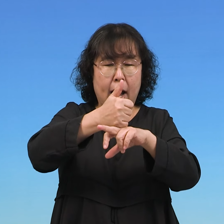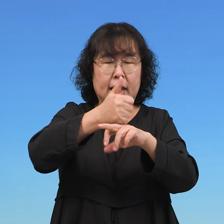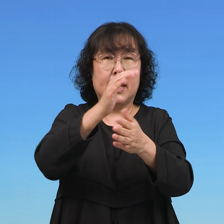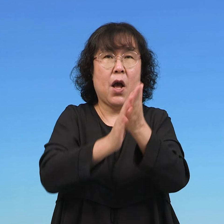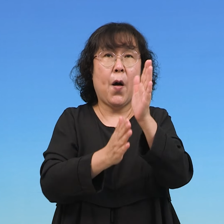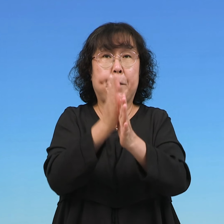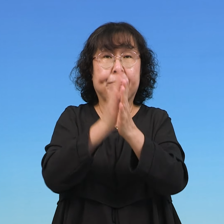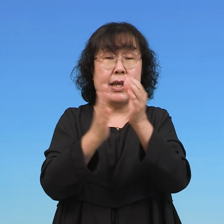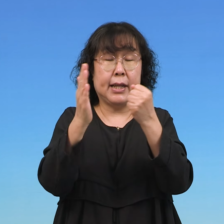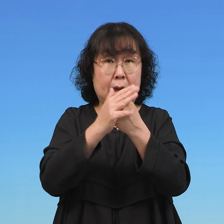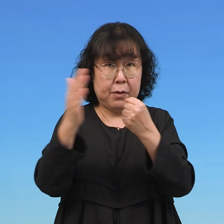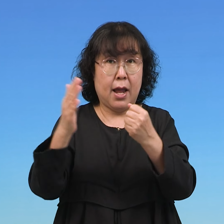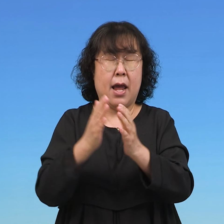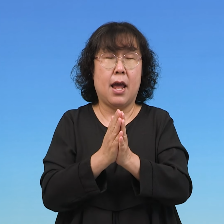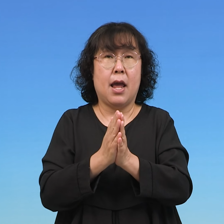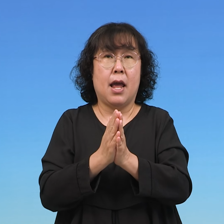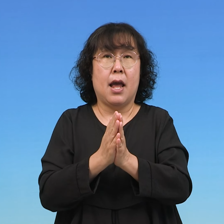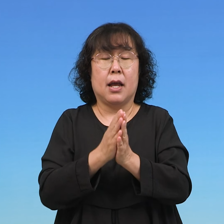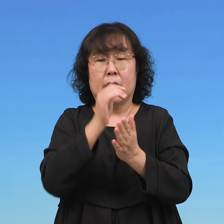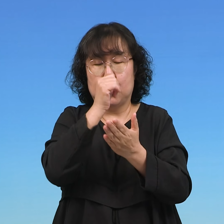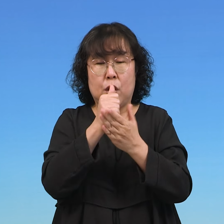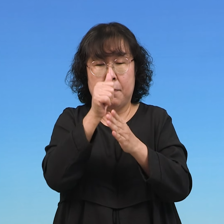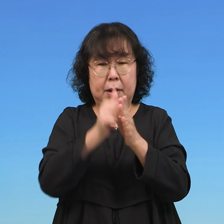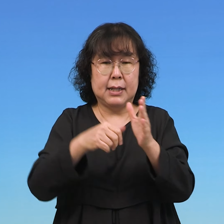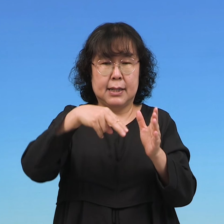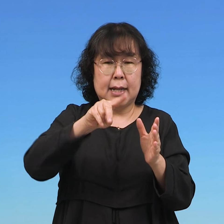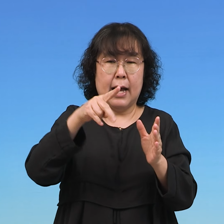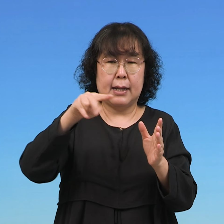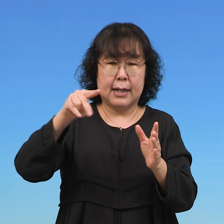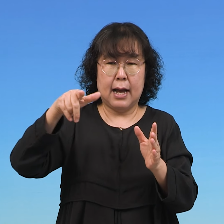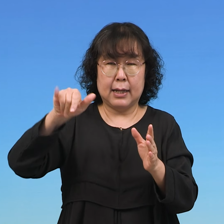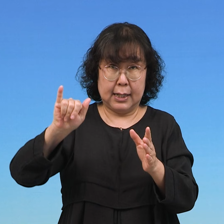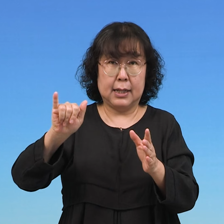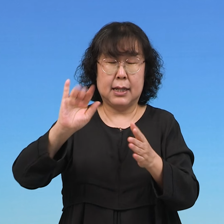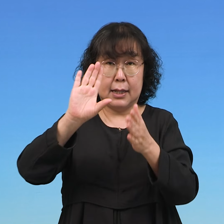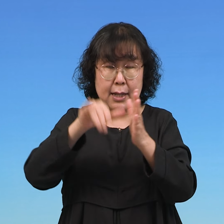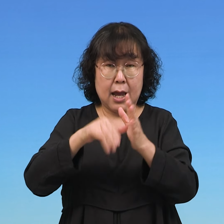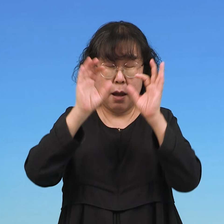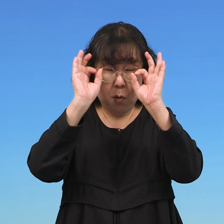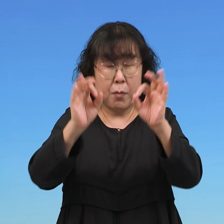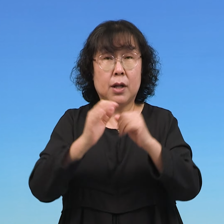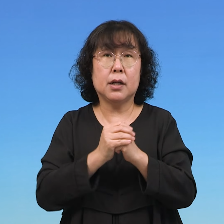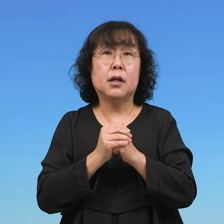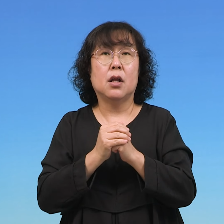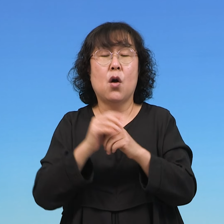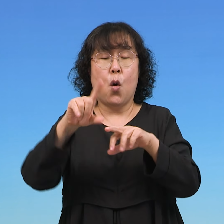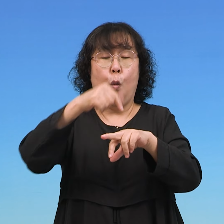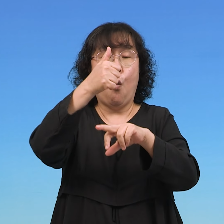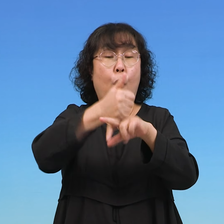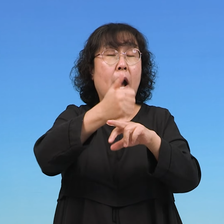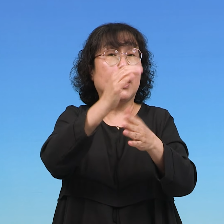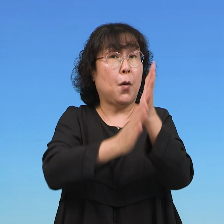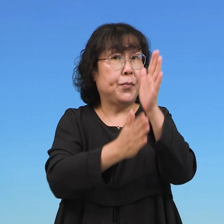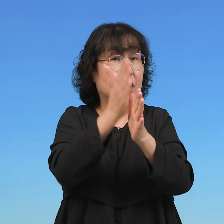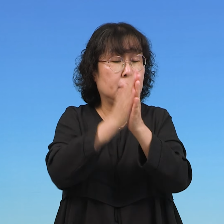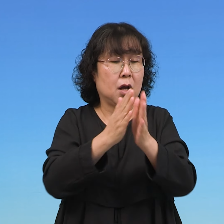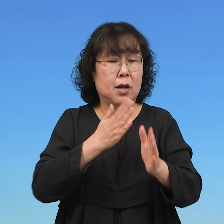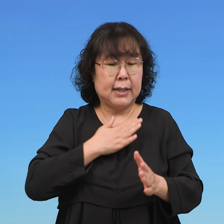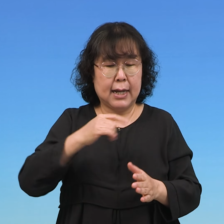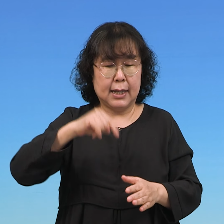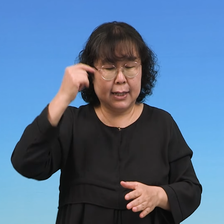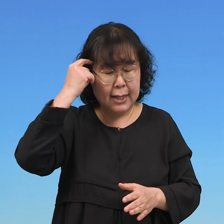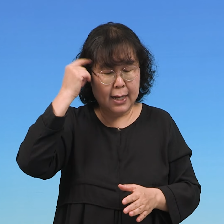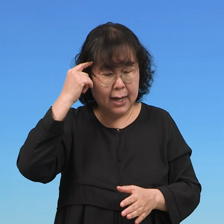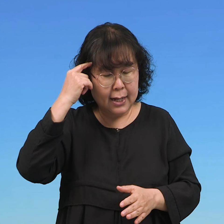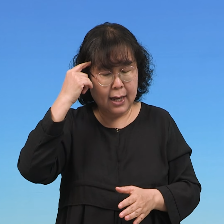왕이 없기 때문에, 그 사사기 시대를, 타락한 그 시대를 묘사하면서 왕이 없기 때문에 사람들이 제